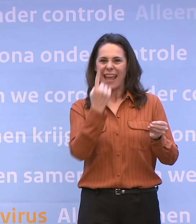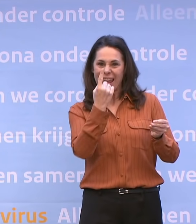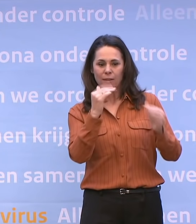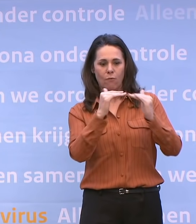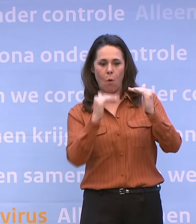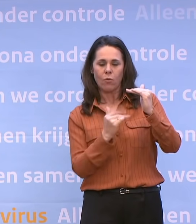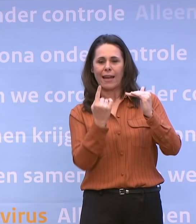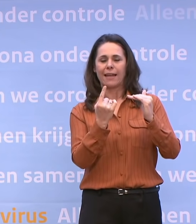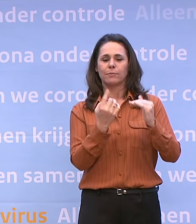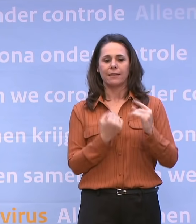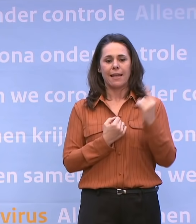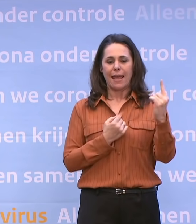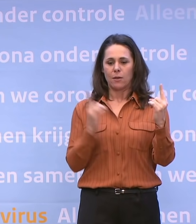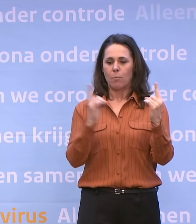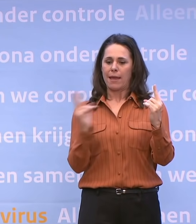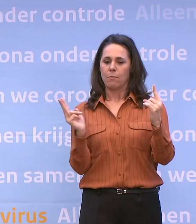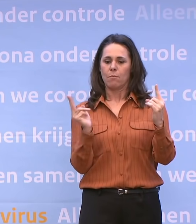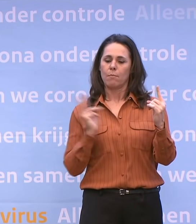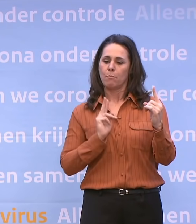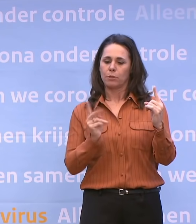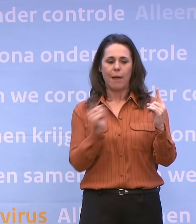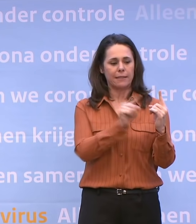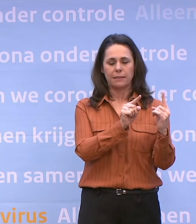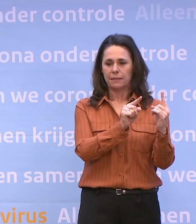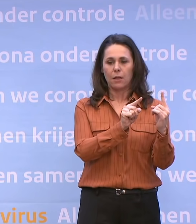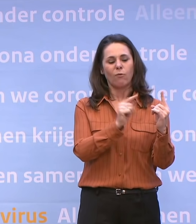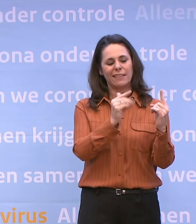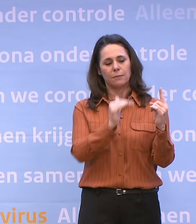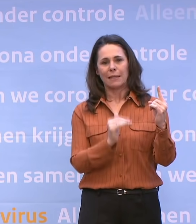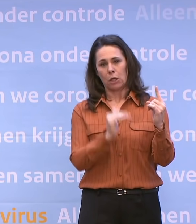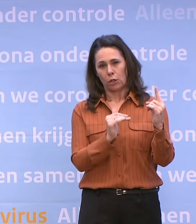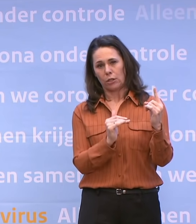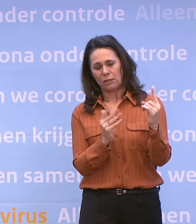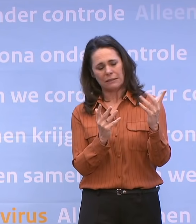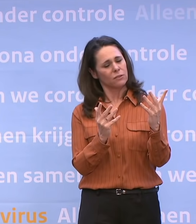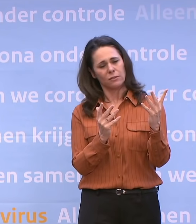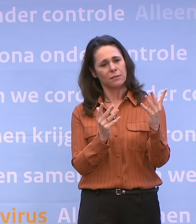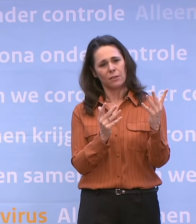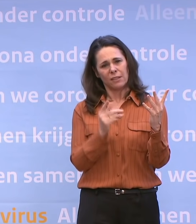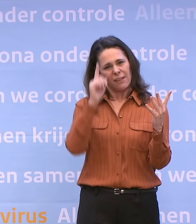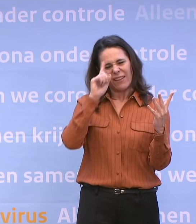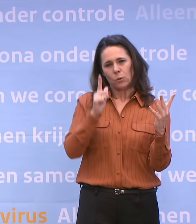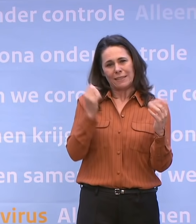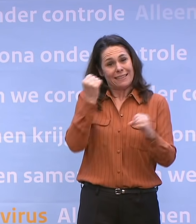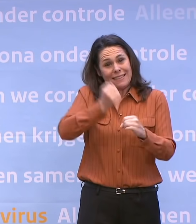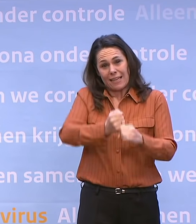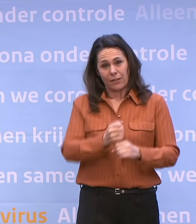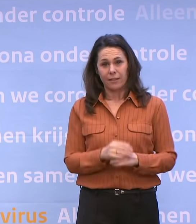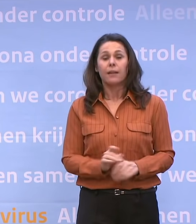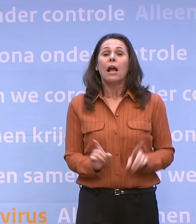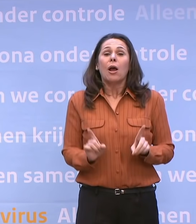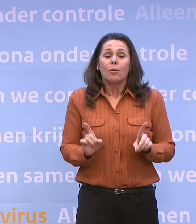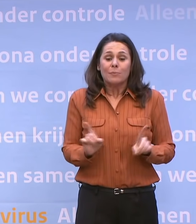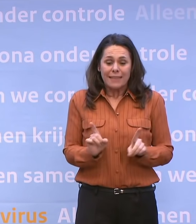dat één persoon infecteert of het er misschien al net onder zou kunnen liggen. Dat is allemaal nog met veel onzekerheden omgeven. Dat laat wel zien dat